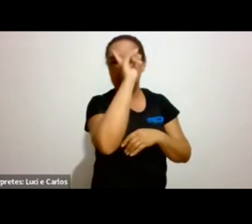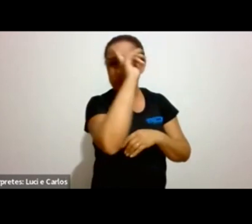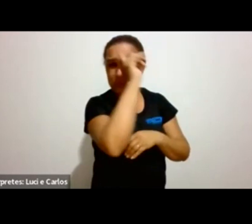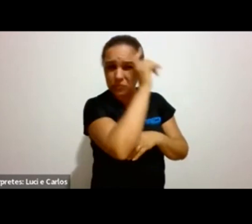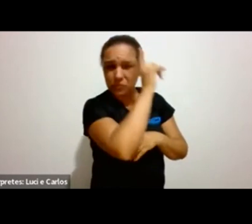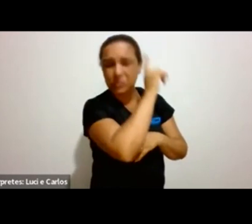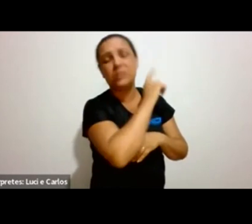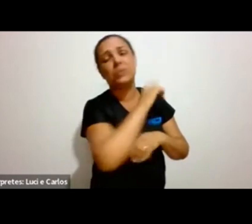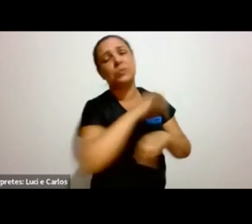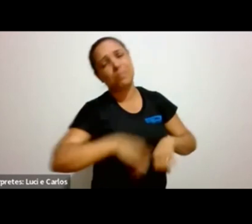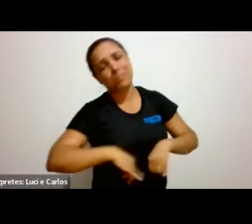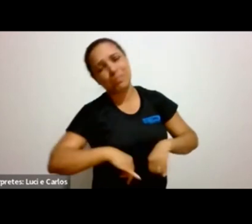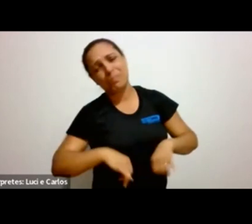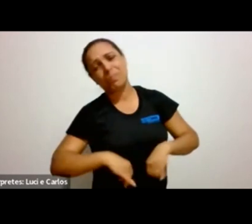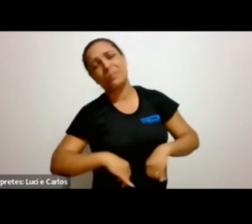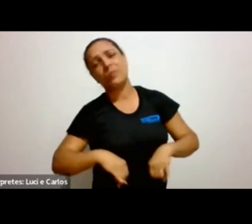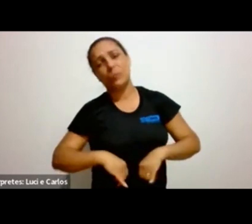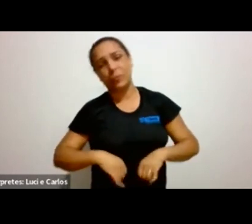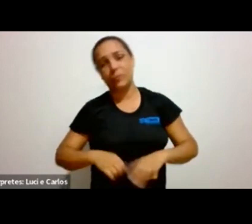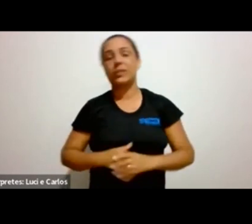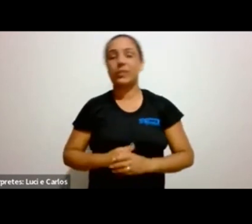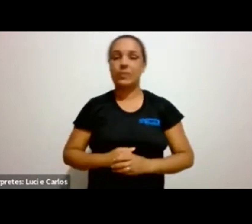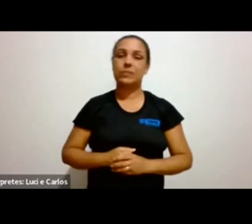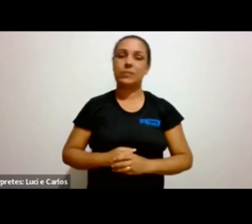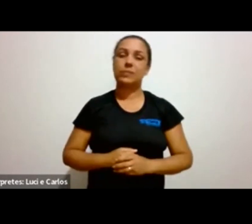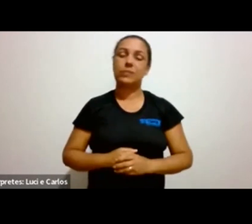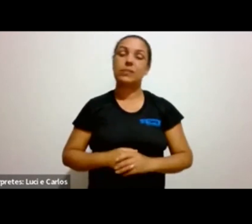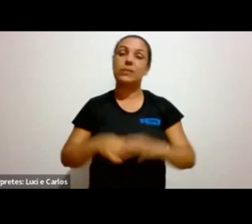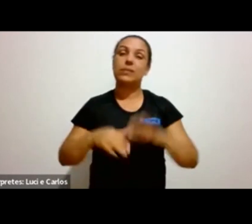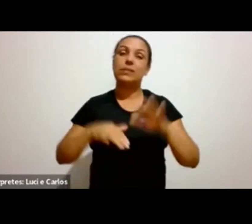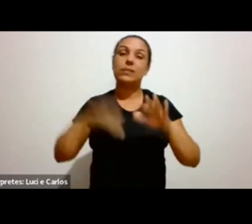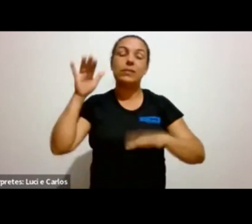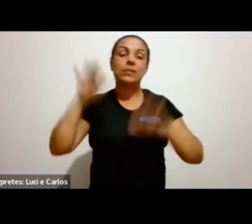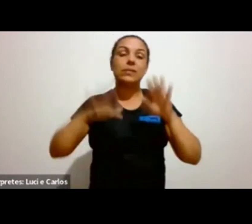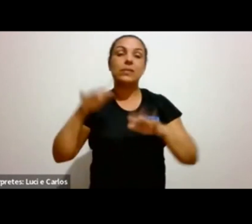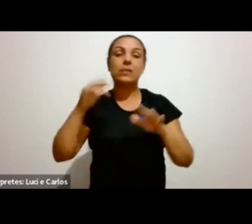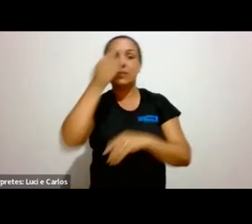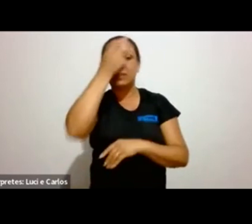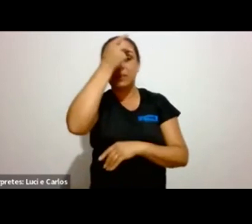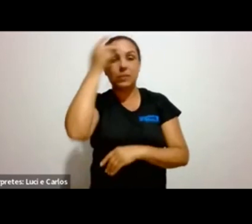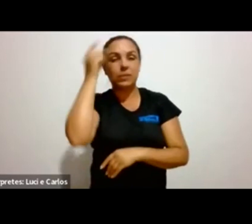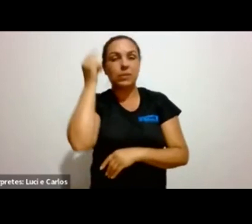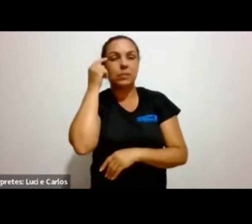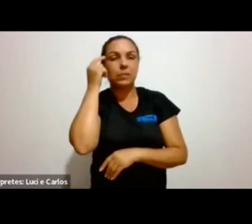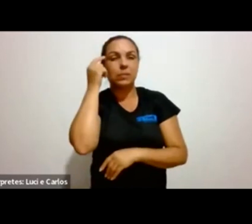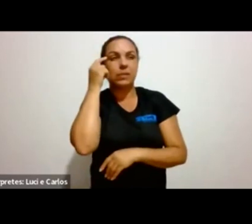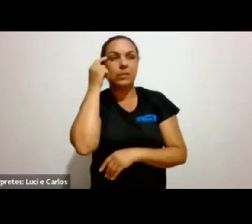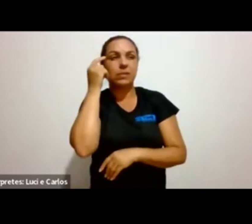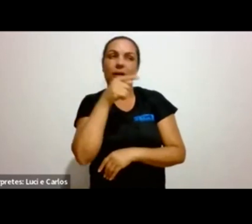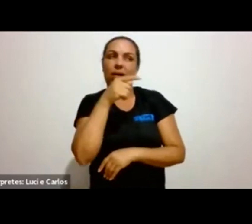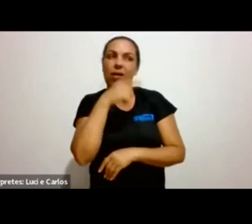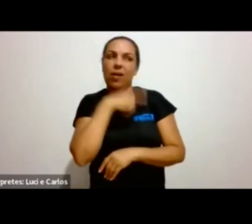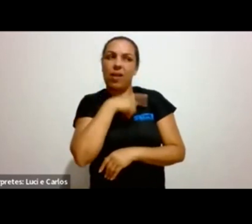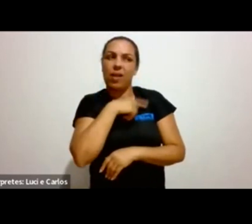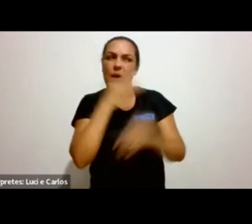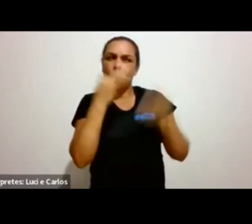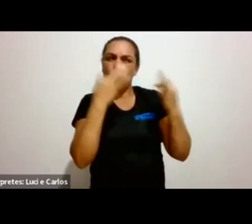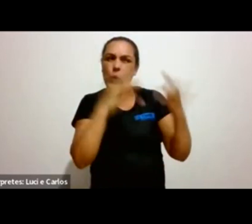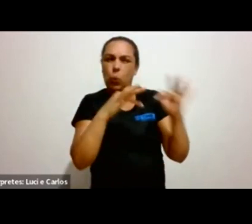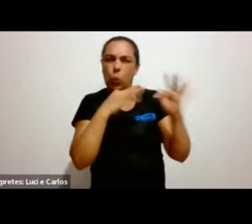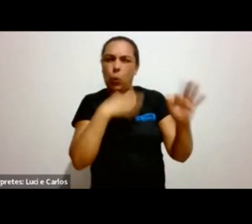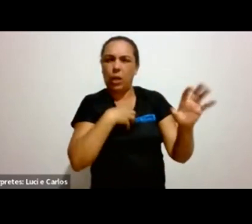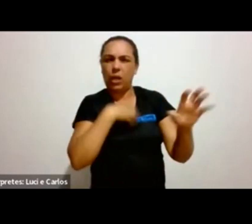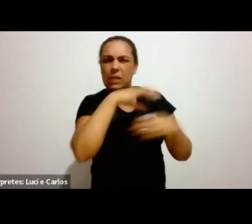acaba não sabendo analisar profundamente e não consegue se colocar no lugar da pessoa e achando que